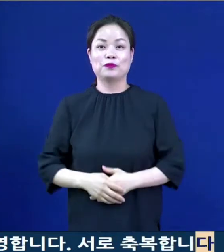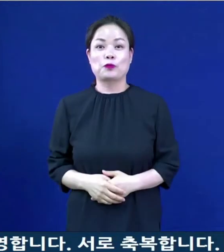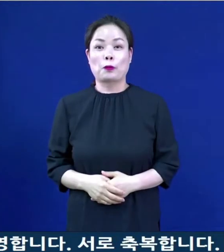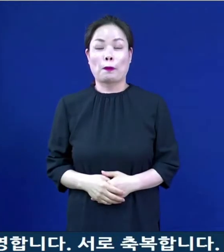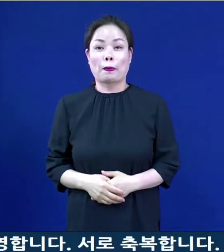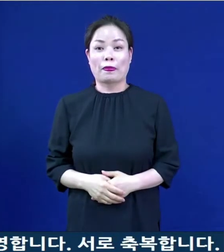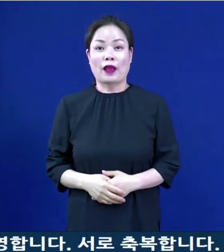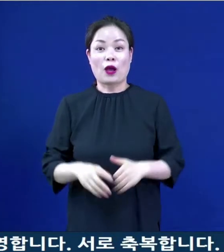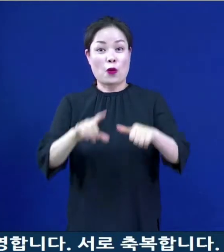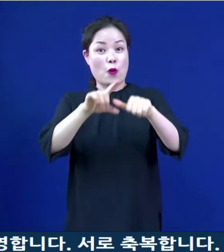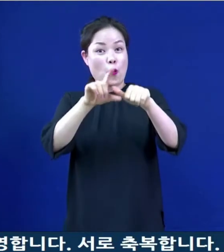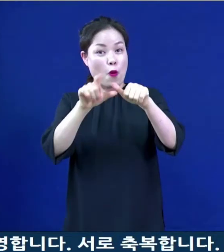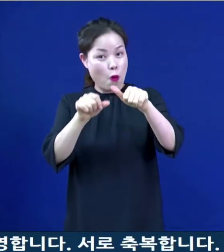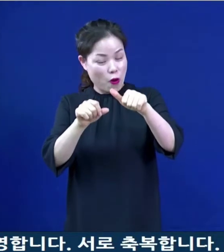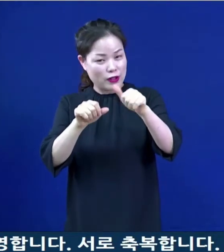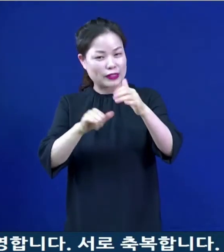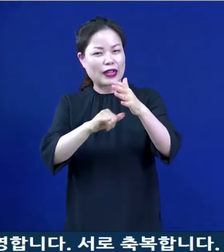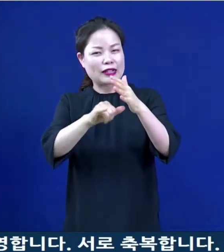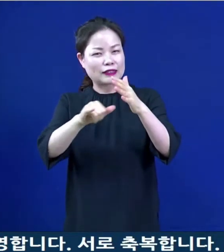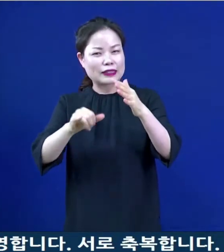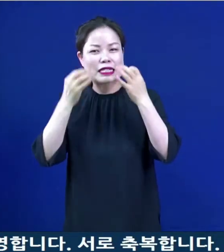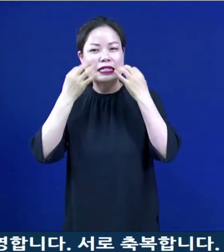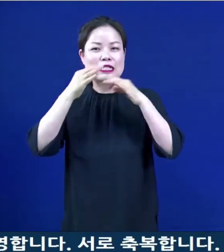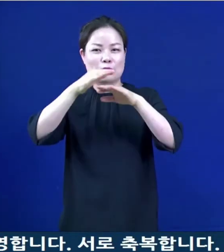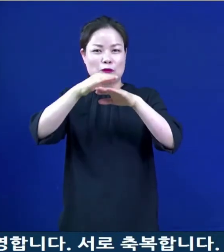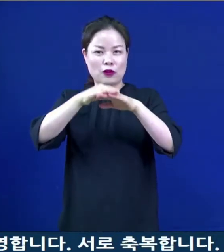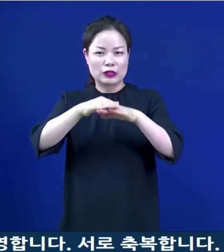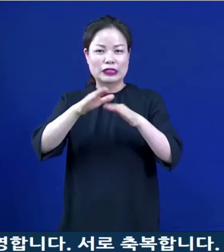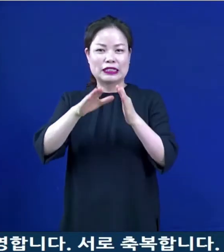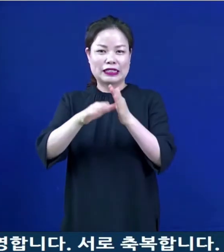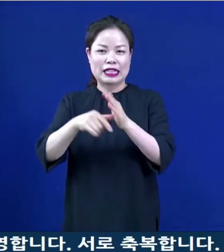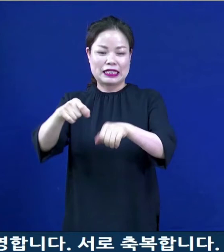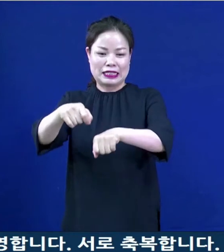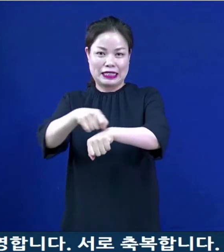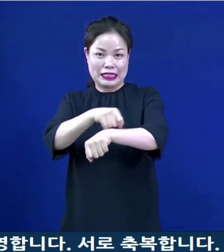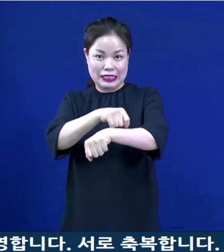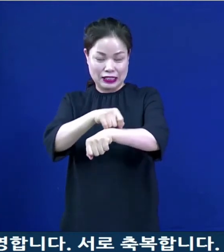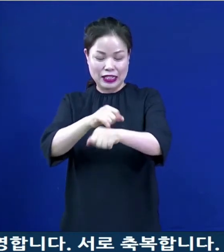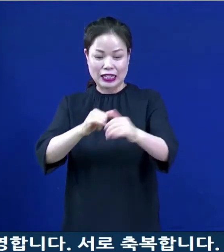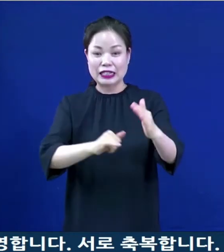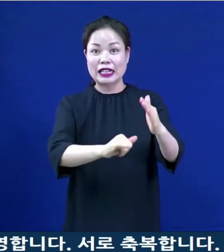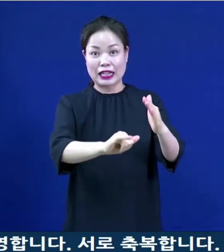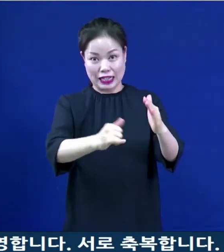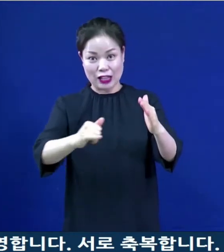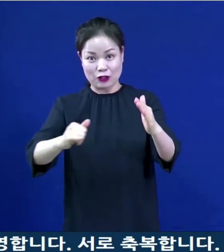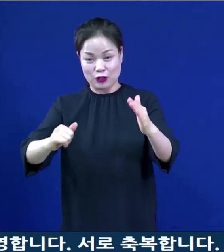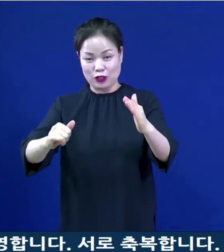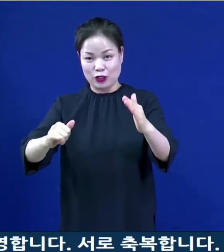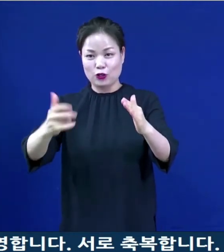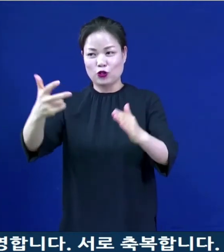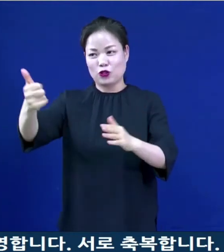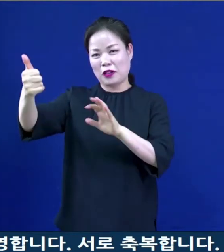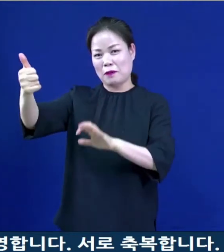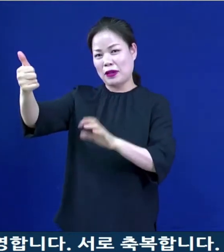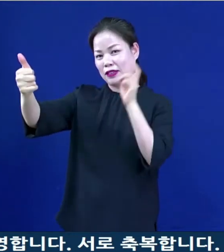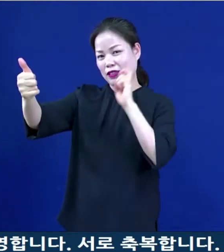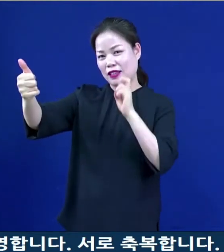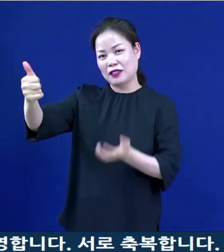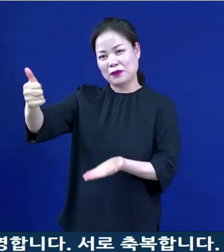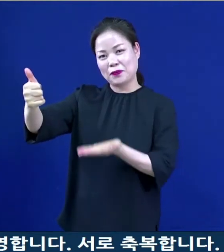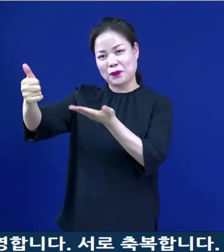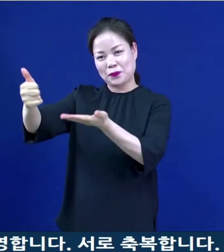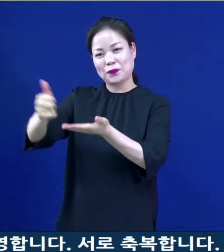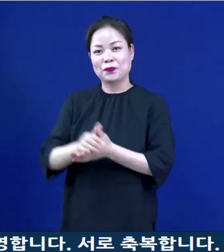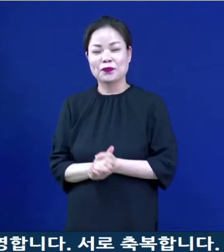5월의 달 가정의 달을 맞이해서 금요 집회에는 특송으로 이제 가족이 주님 앞에 찬양으로 영광